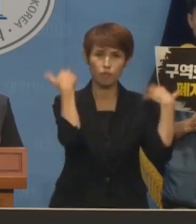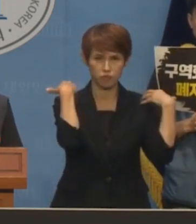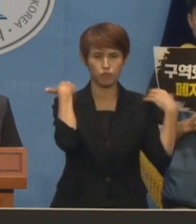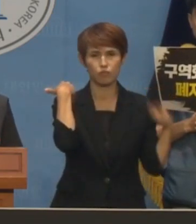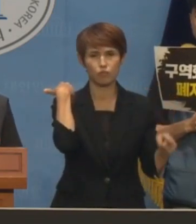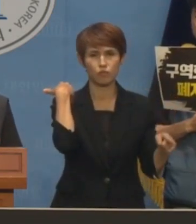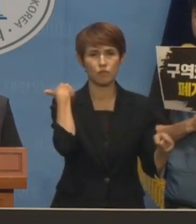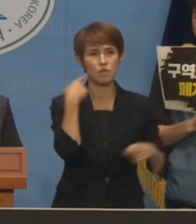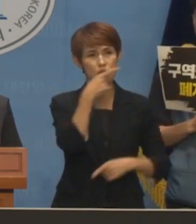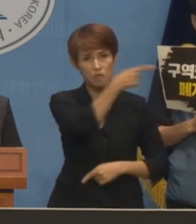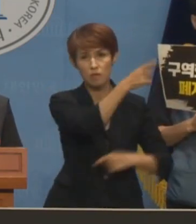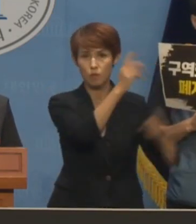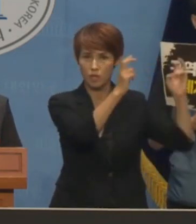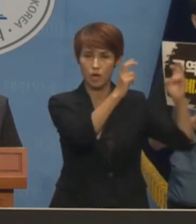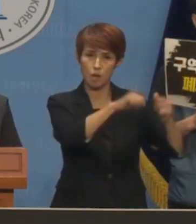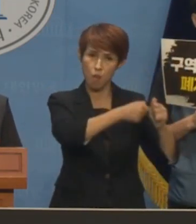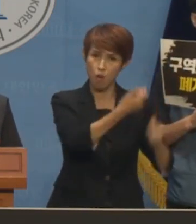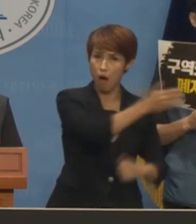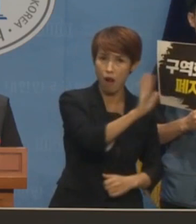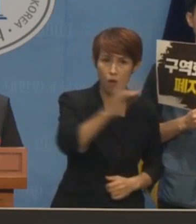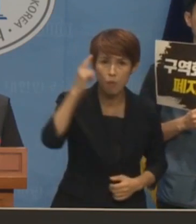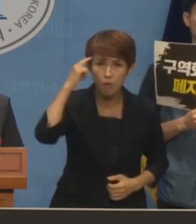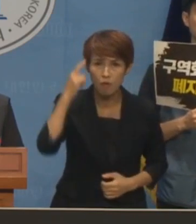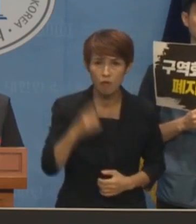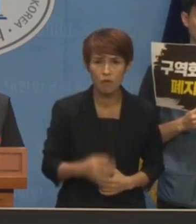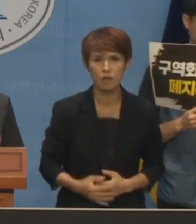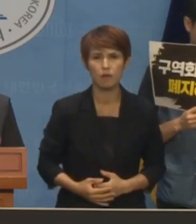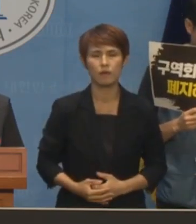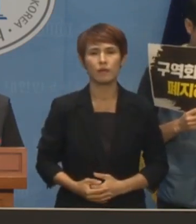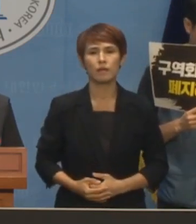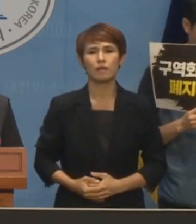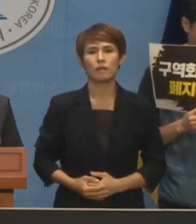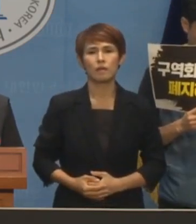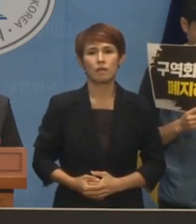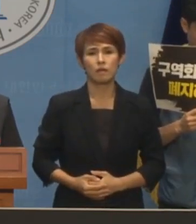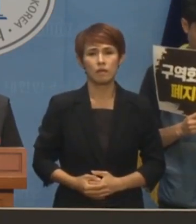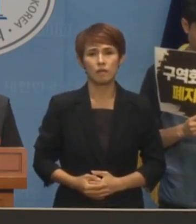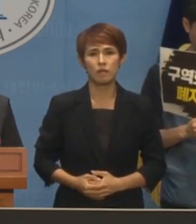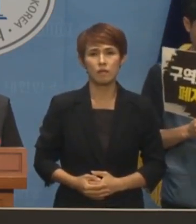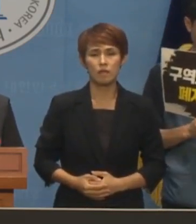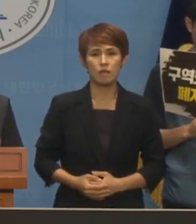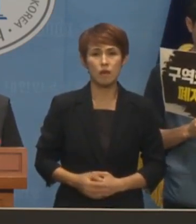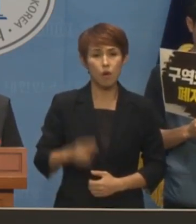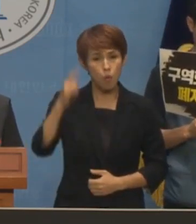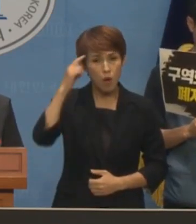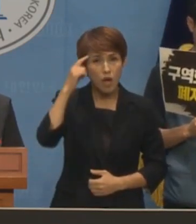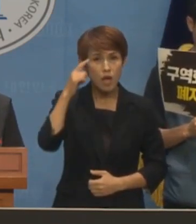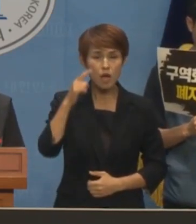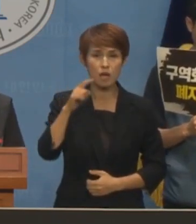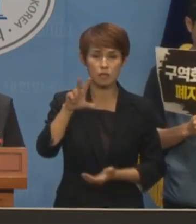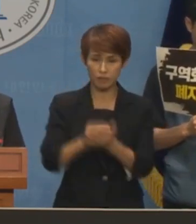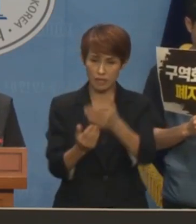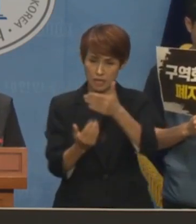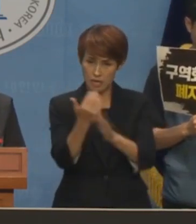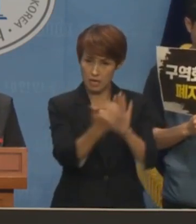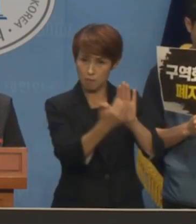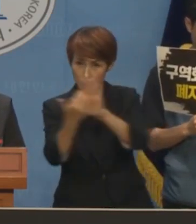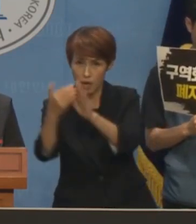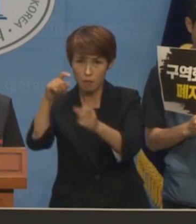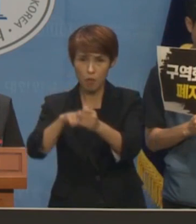쿠팡을 왜 처벌하지 않습니까 왜 죽음을 막기 위한 개선을 명하지 않습니까